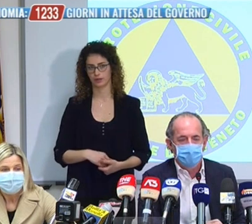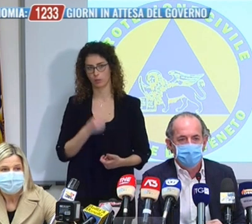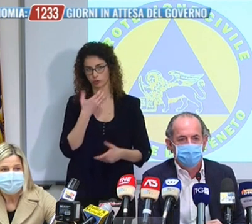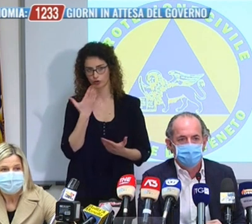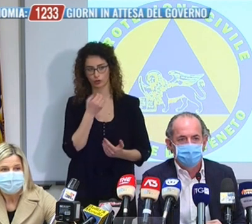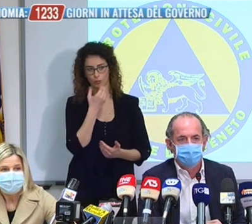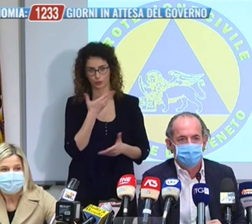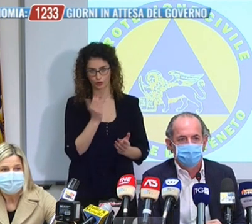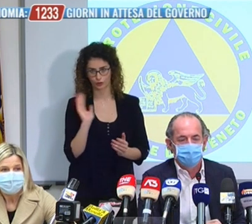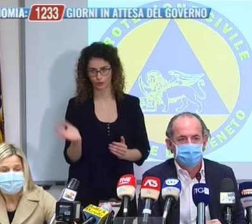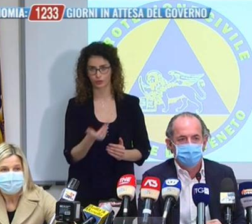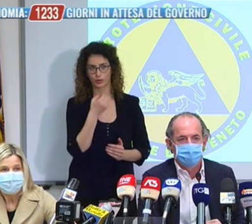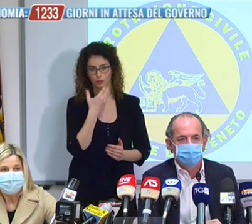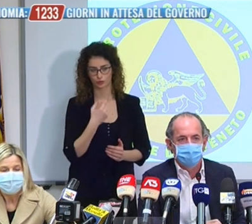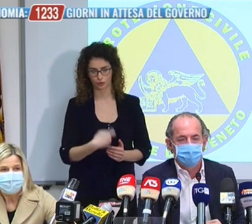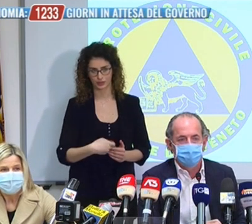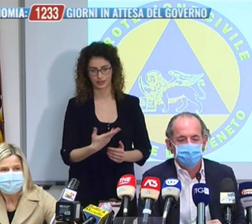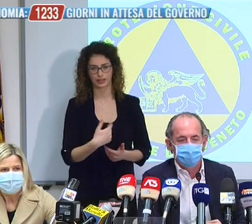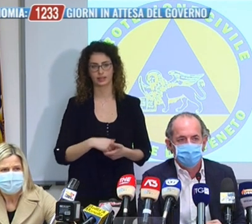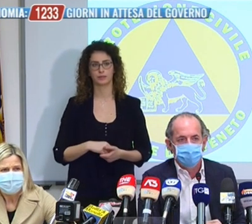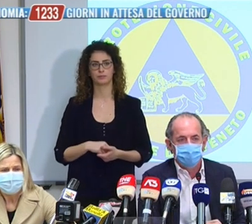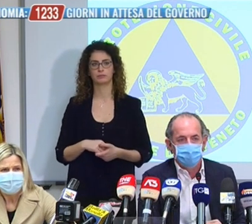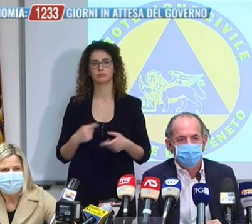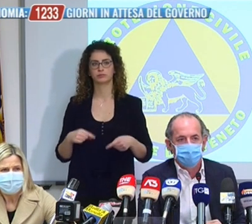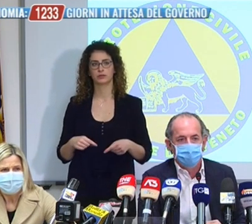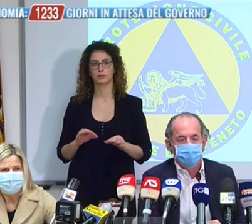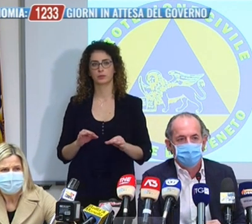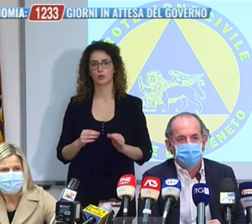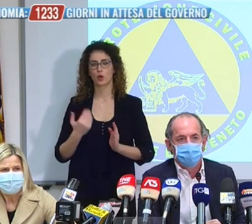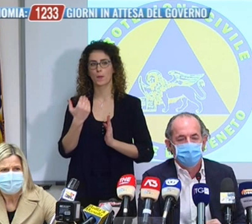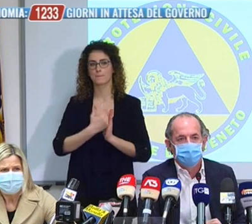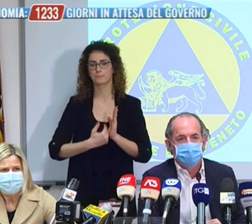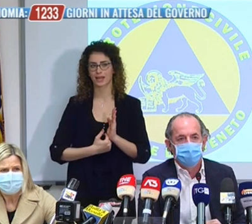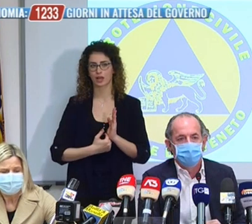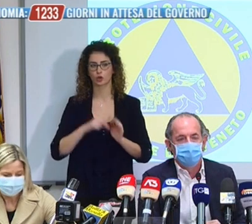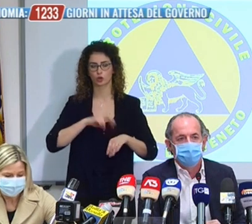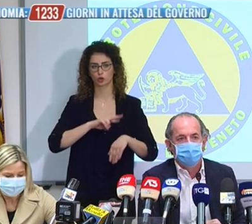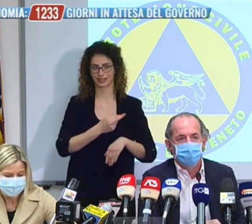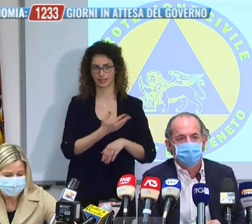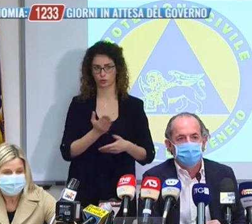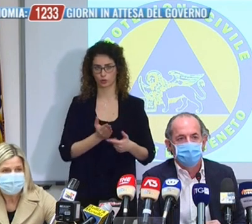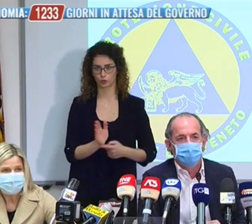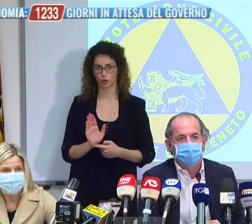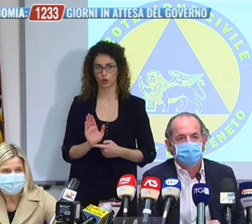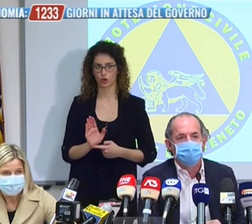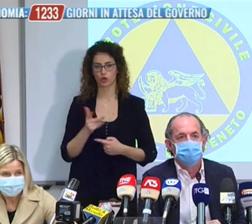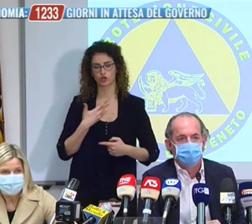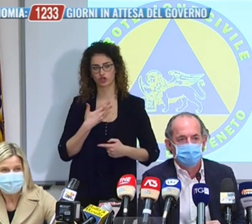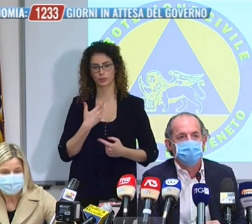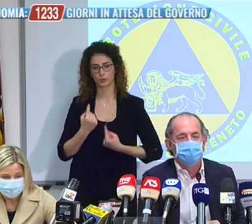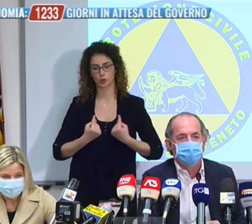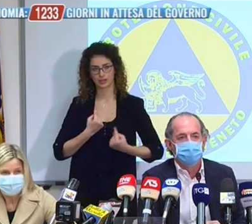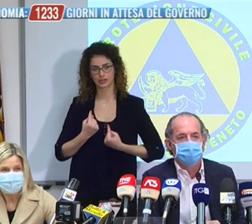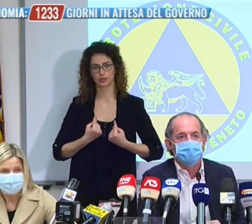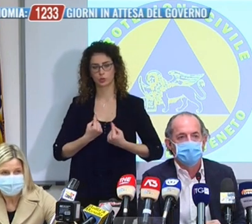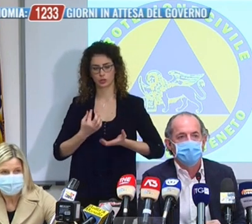Buongiorno. Buongiorno a tutti, buongiorno Presidente. Quindi sostanzialmente il piano che ci illustrerà la dottoressa Russo prevederà i casi specifici in cui